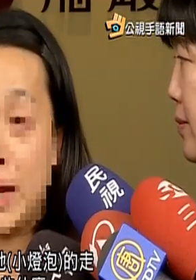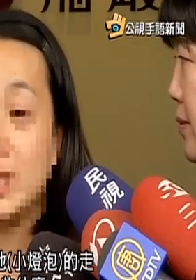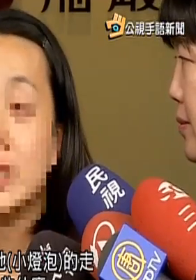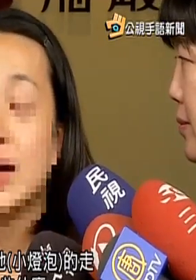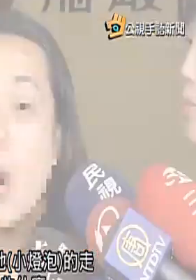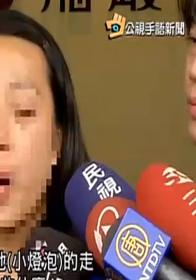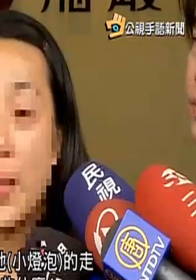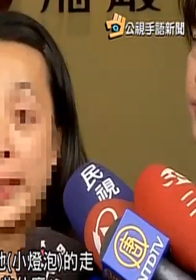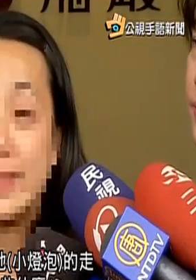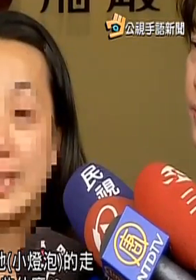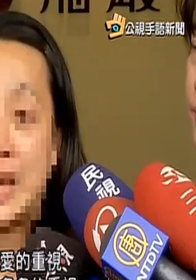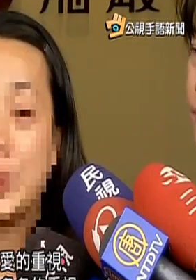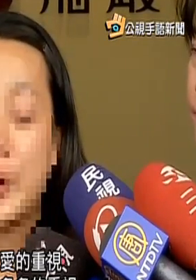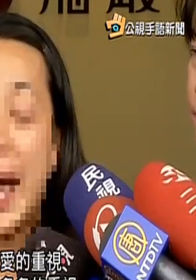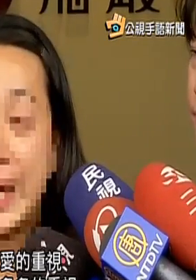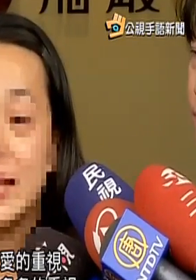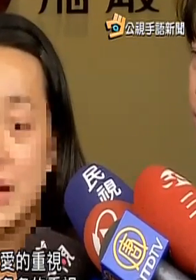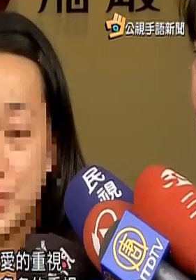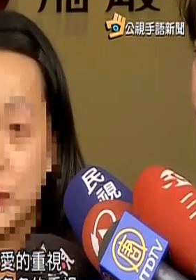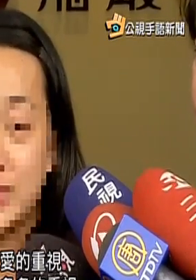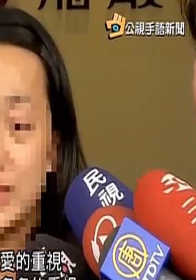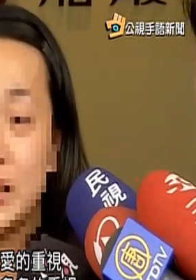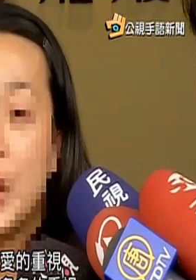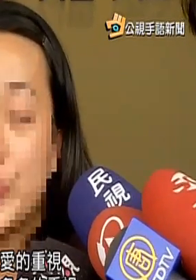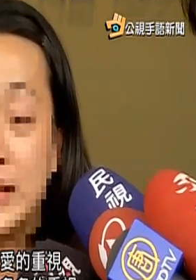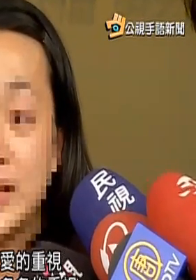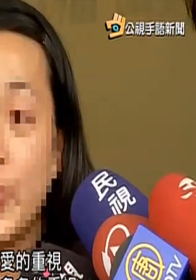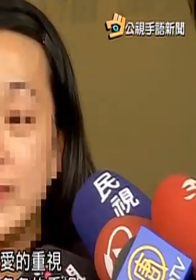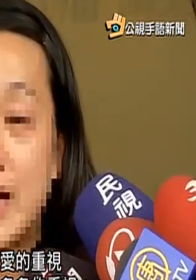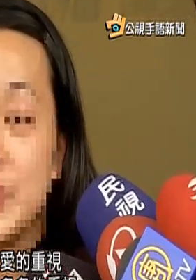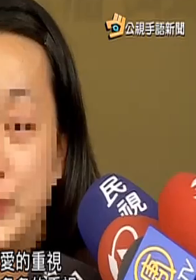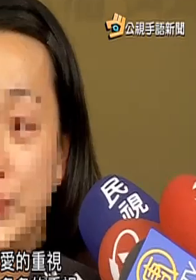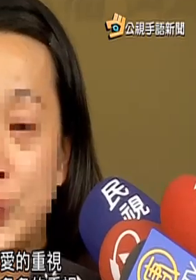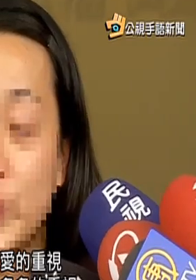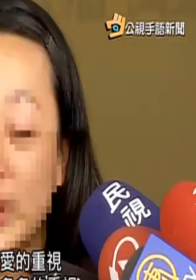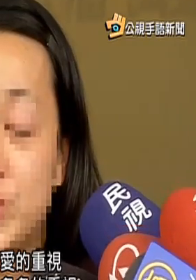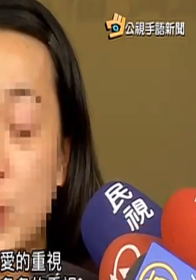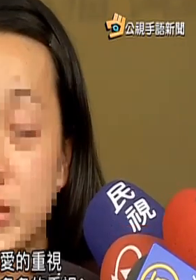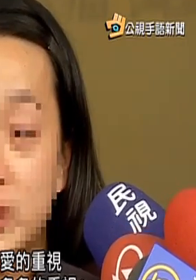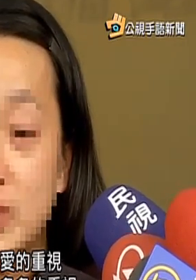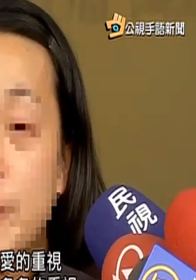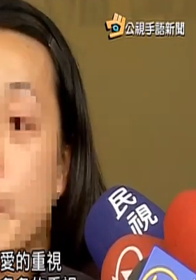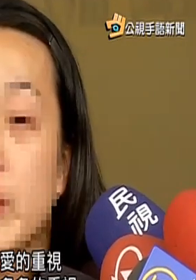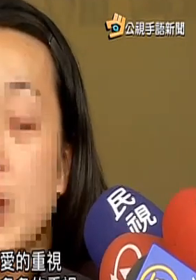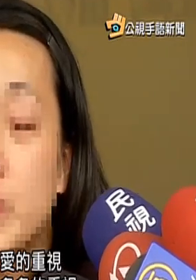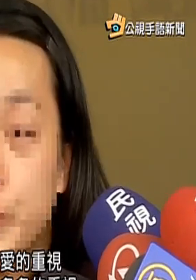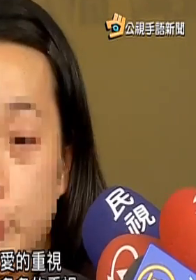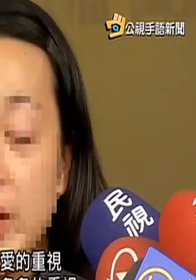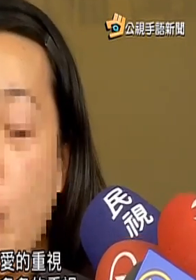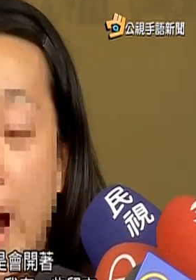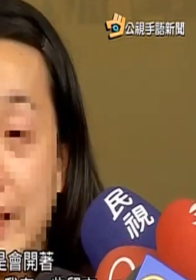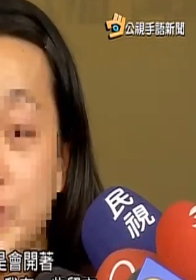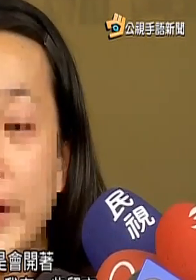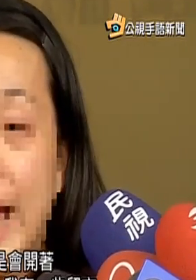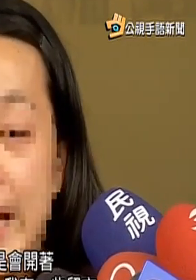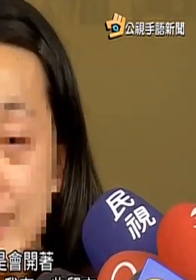么，换回大家对爱的重视，对社会上许许多多的重视。所以我还是会开